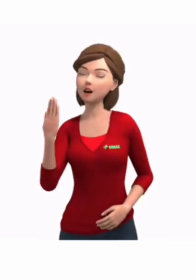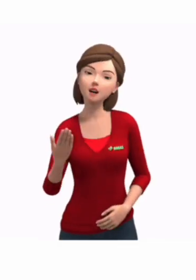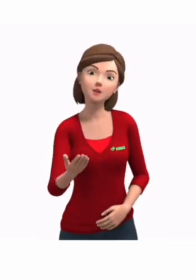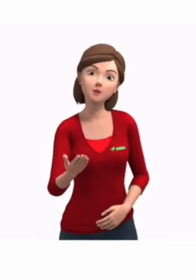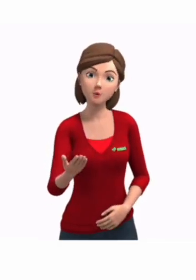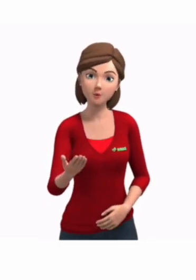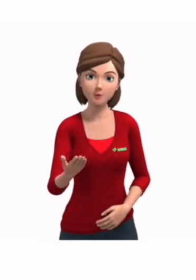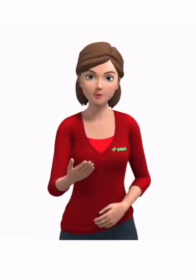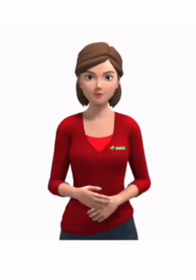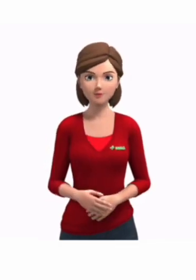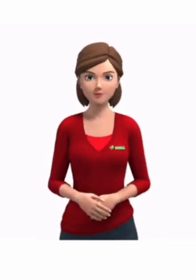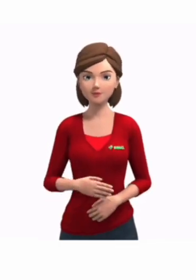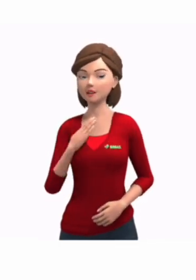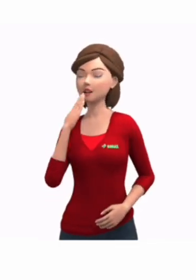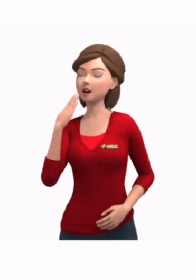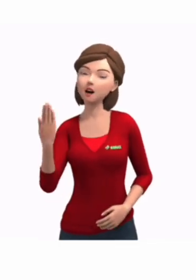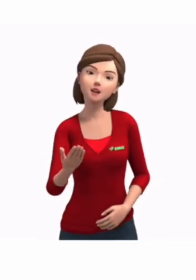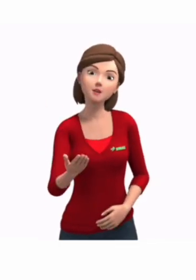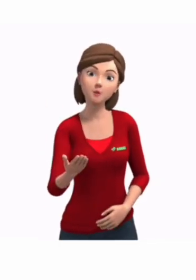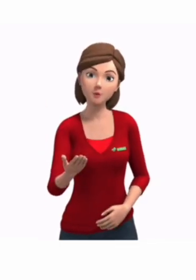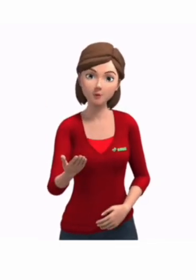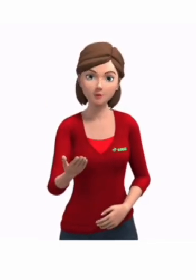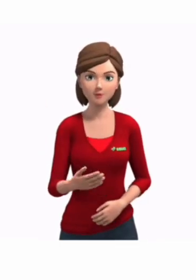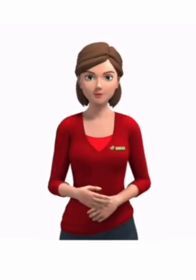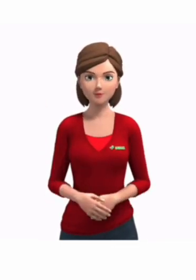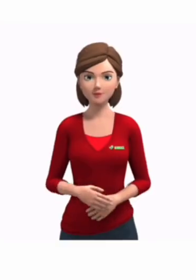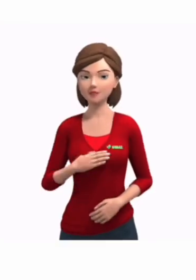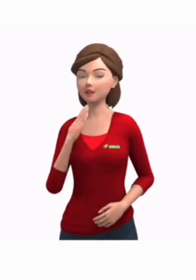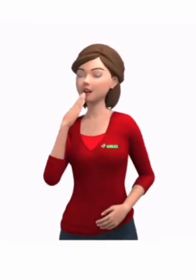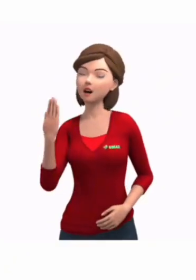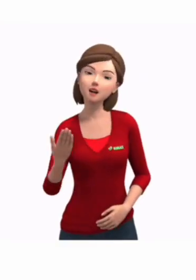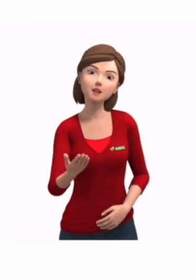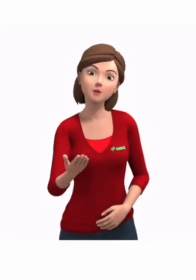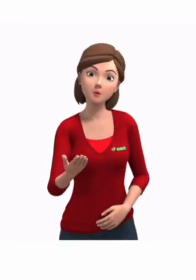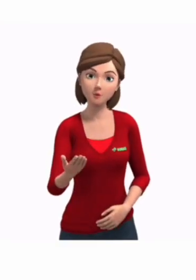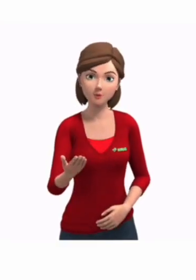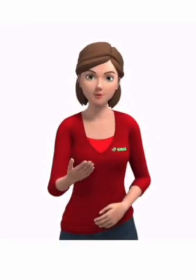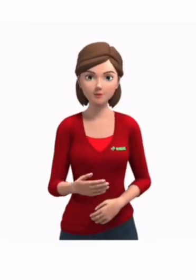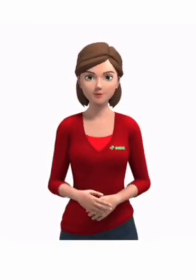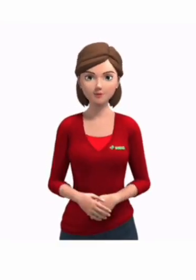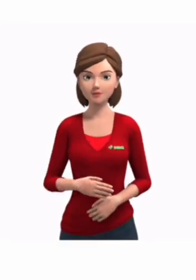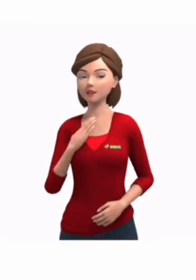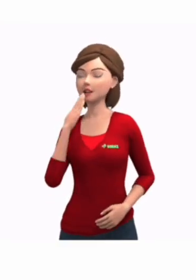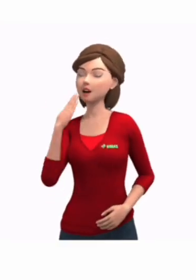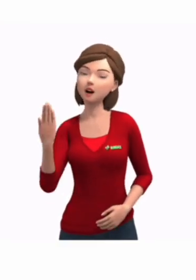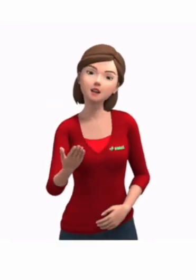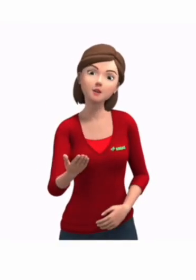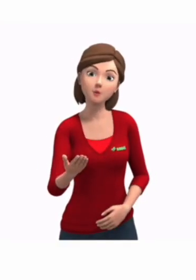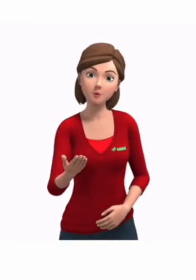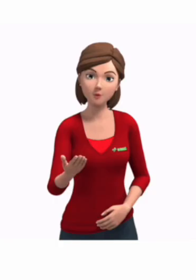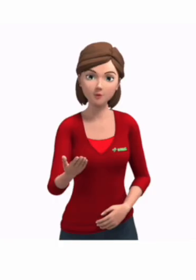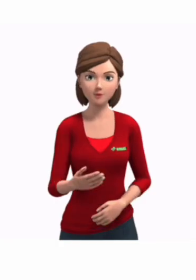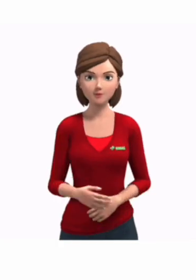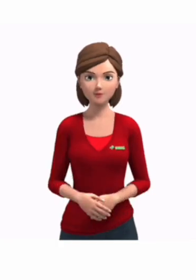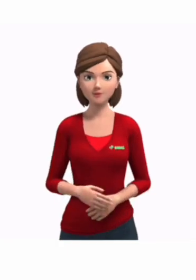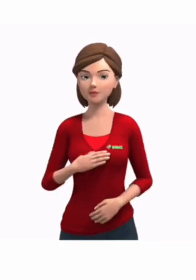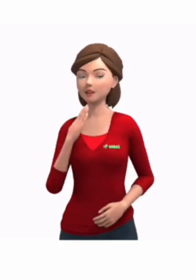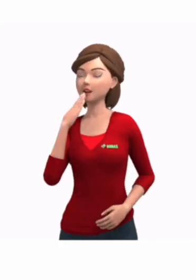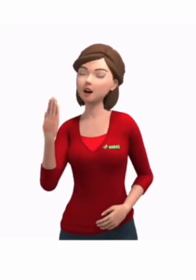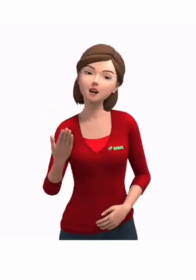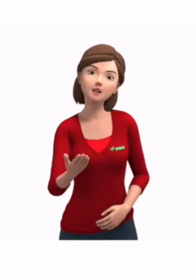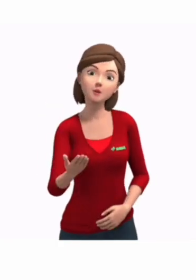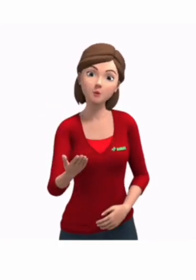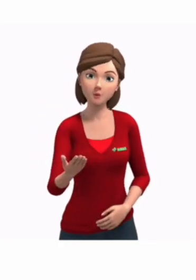Ce serait justement le point que tu disais juste à la fin sur l'accessibilité dans le monde du travail, qui est un frein pour les